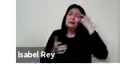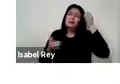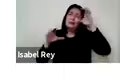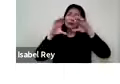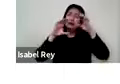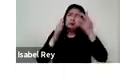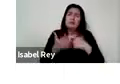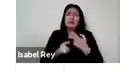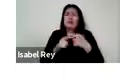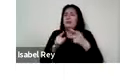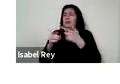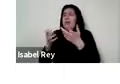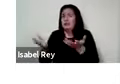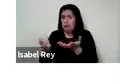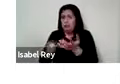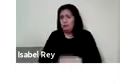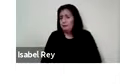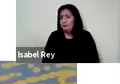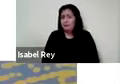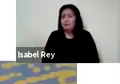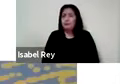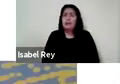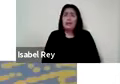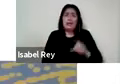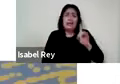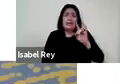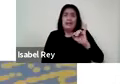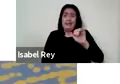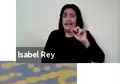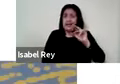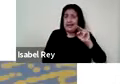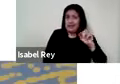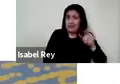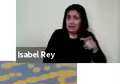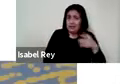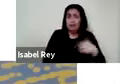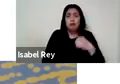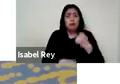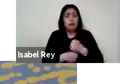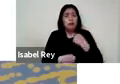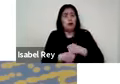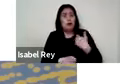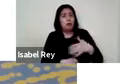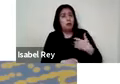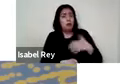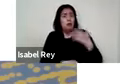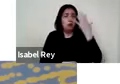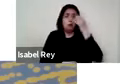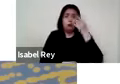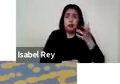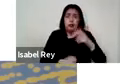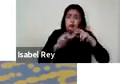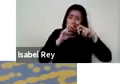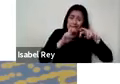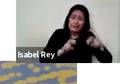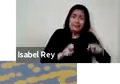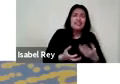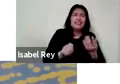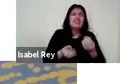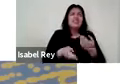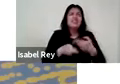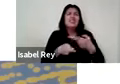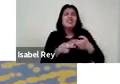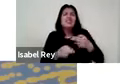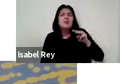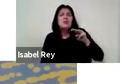través de ciertas actividades. Diana empezó con un trabajo espectacular, muy bonita, analizando el moho,